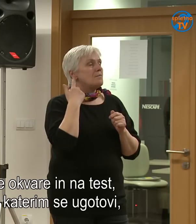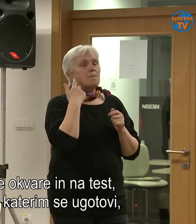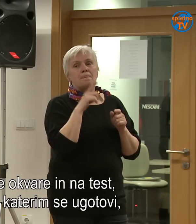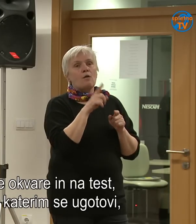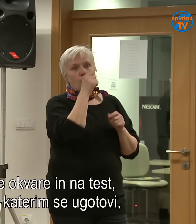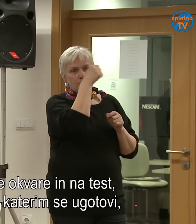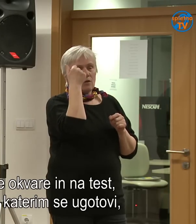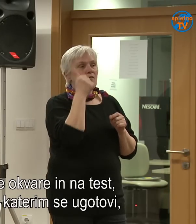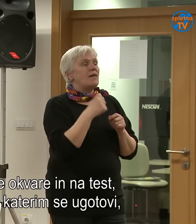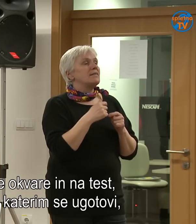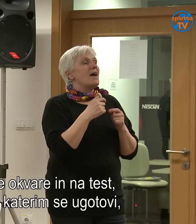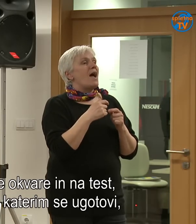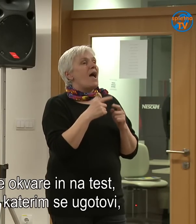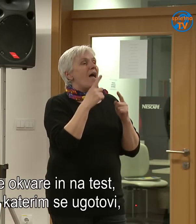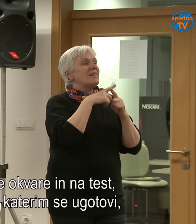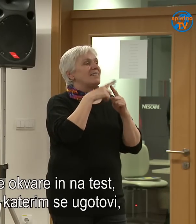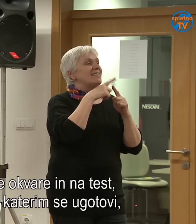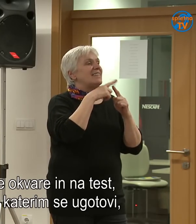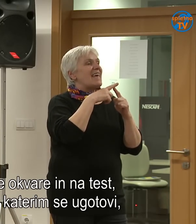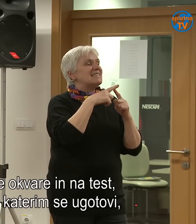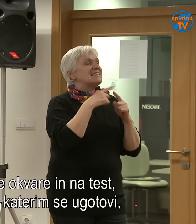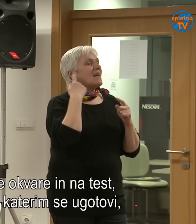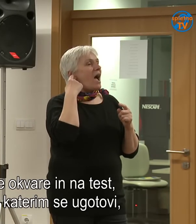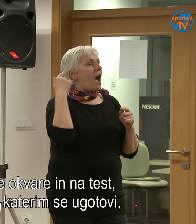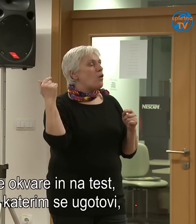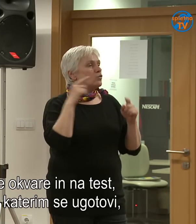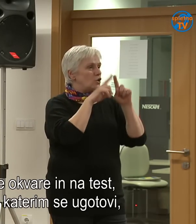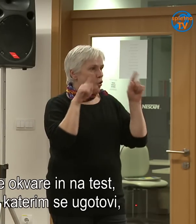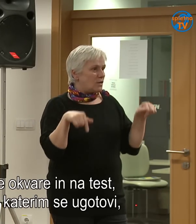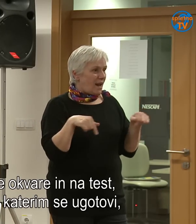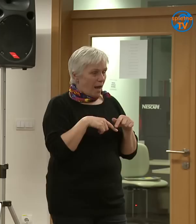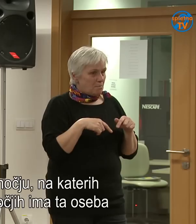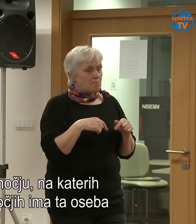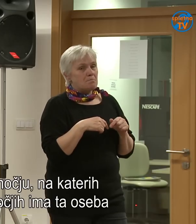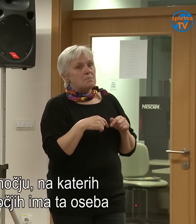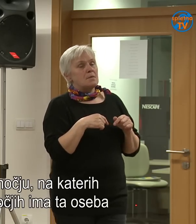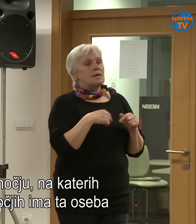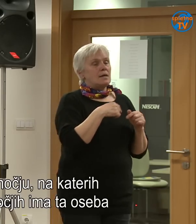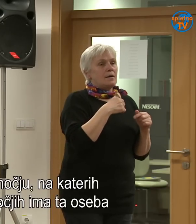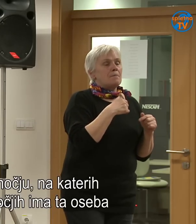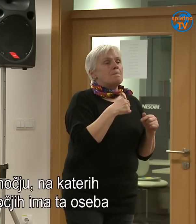na tako imenovan test audiogram, kjer se ugotovi, na